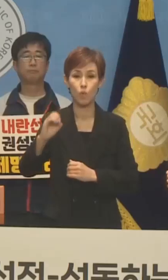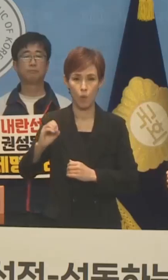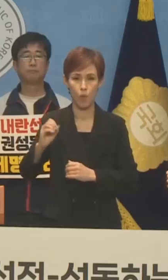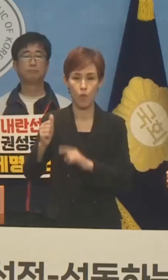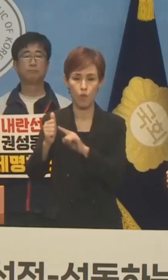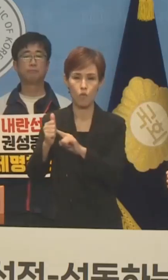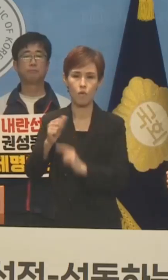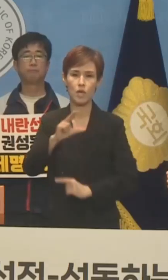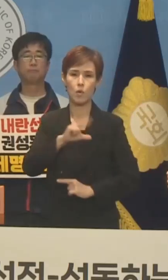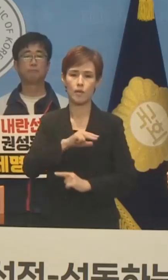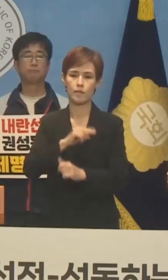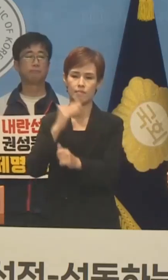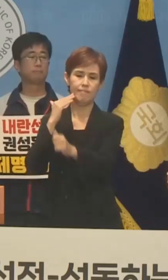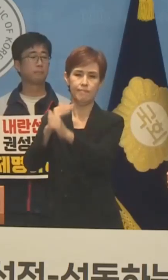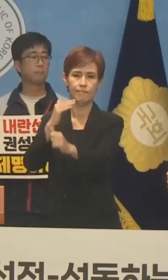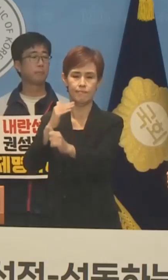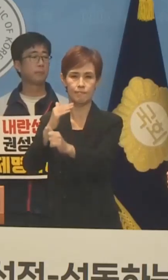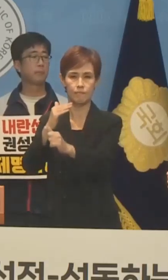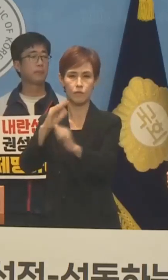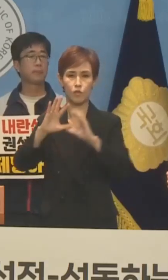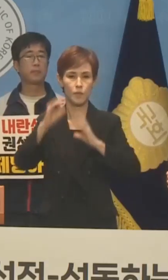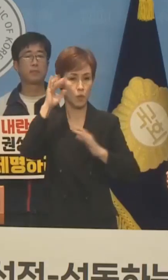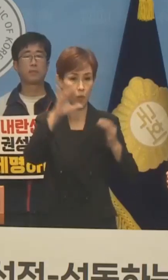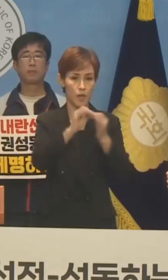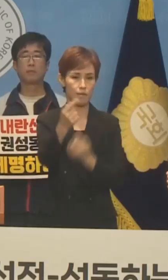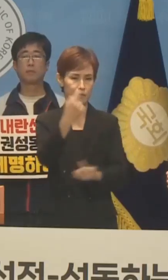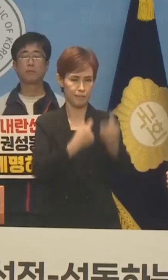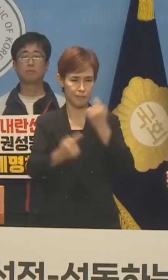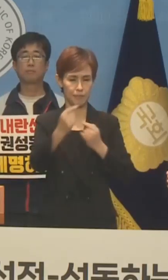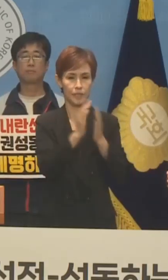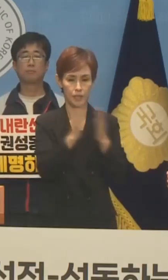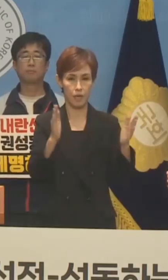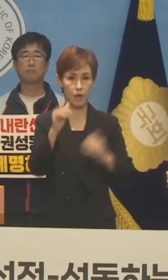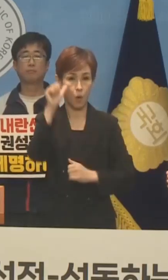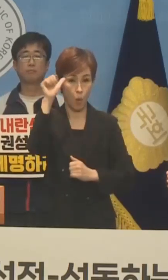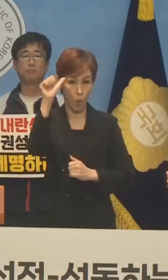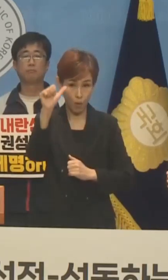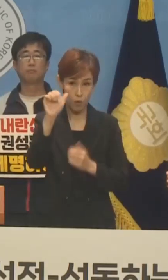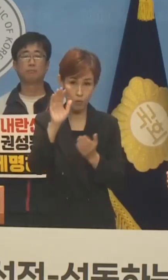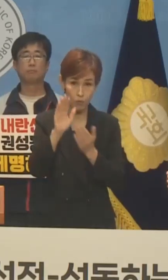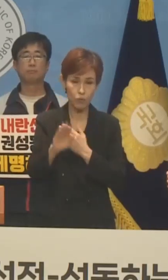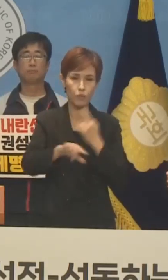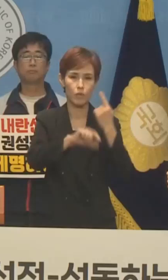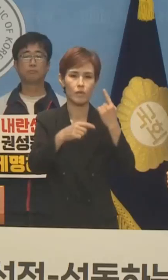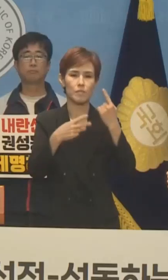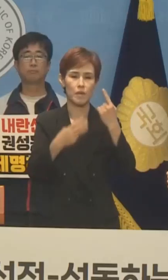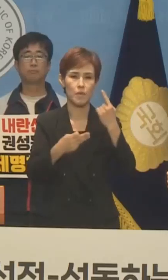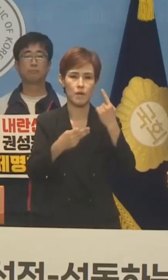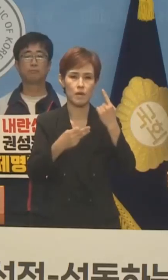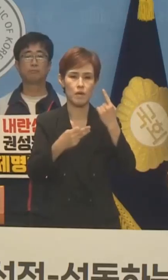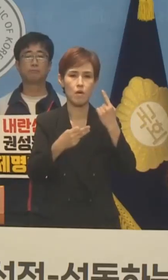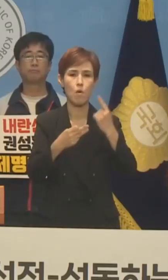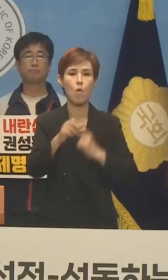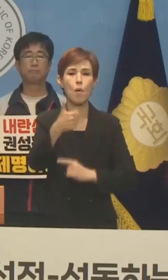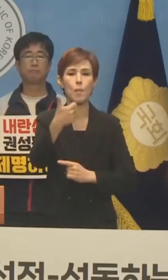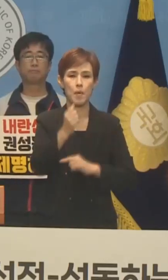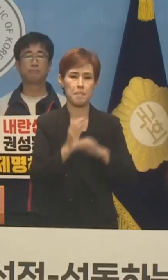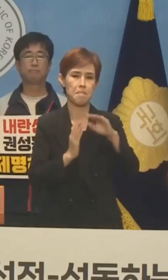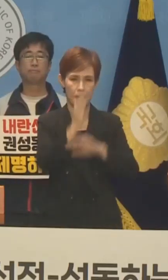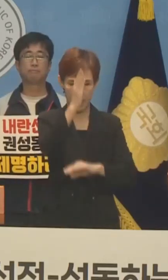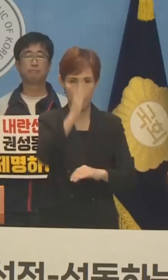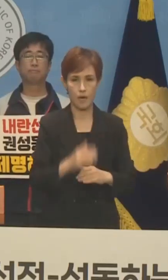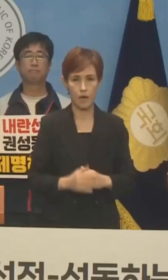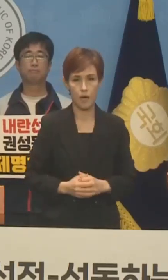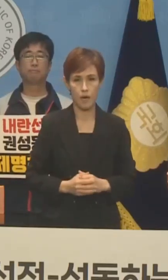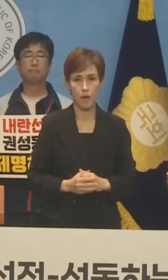의원직 제명 국민동의 청원에 돌입했고 5일 만인 1월 13일 5만 명을 돌파했습니다.